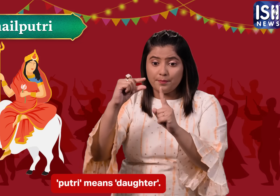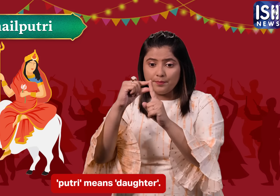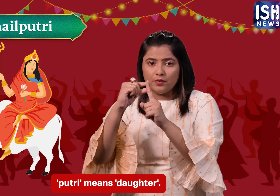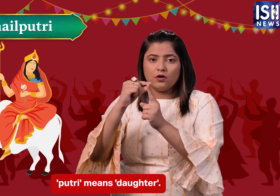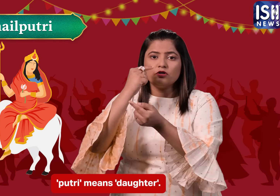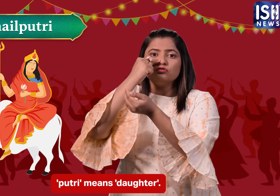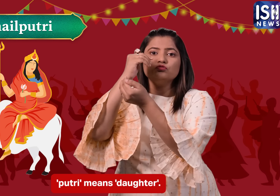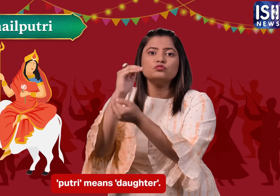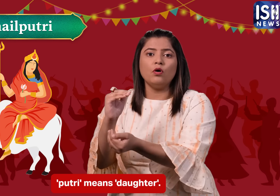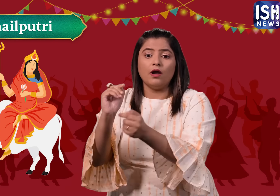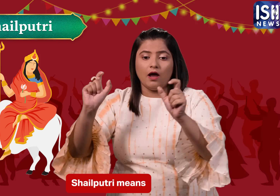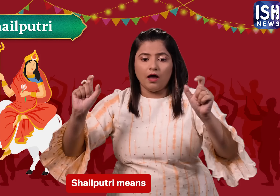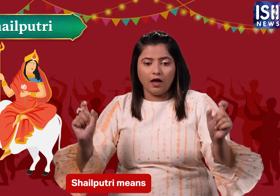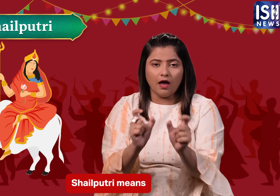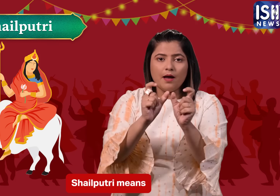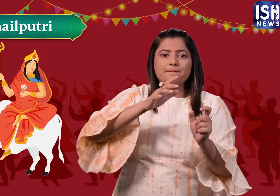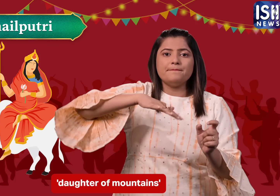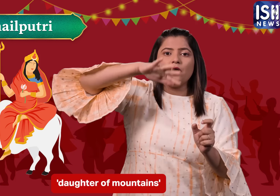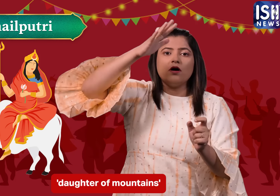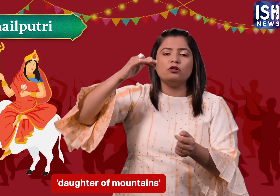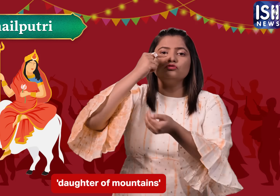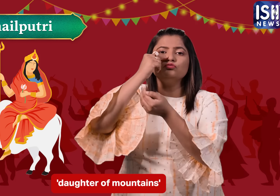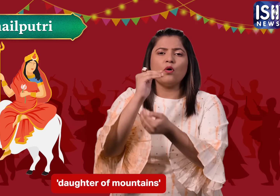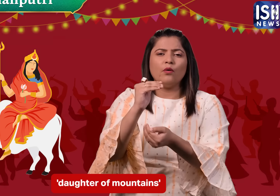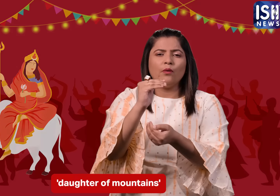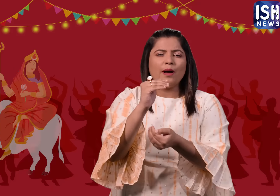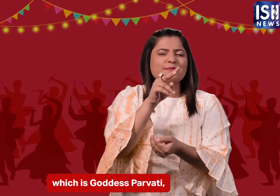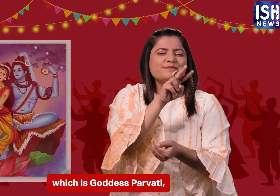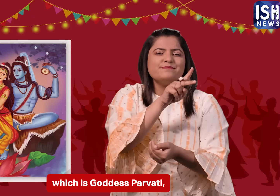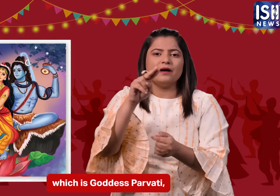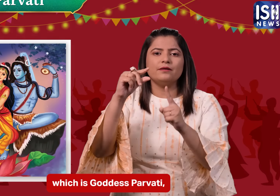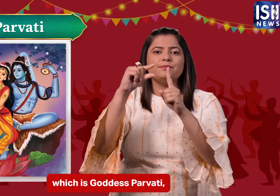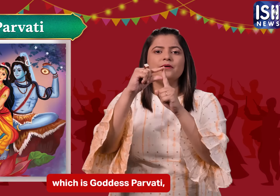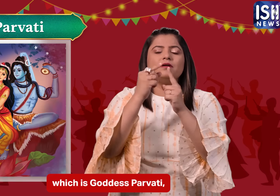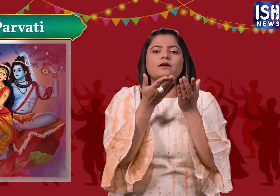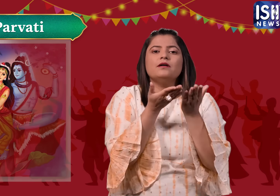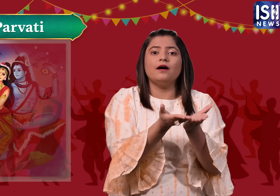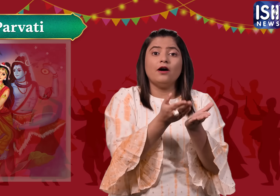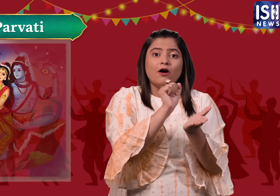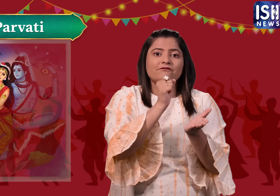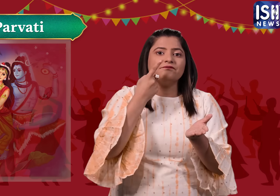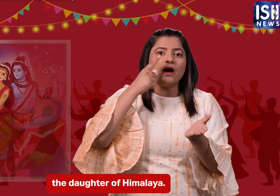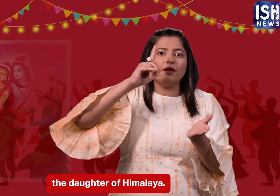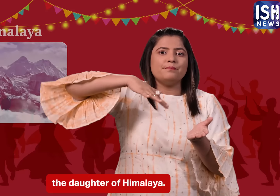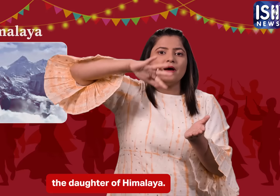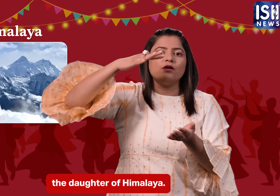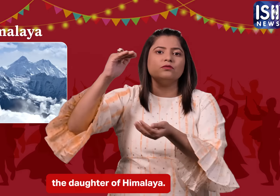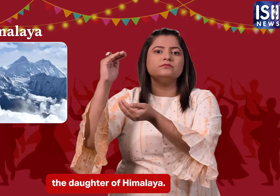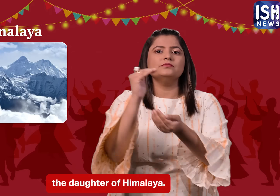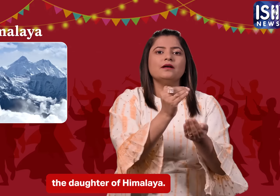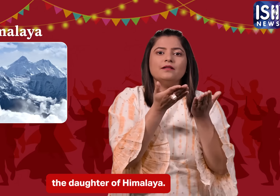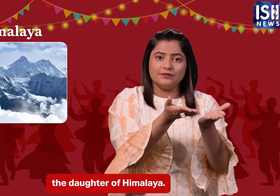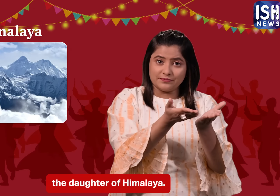पुत्री का अर्थ है बेटी। शैलपुत्री का अर्थ है पर्वतों की बेटी, जो देवी पार्वती हिमालय पर्वत की पुत्री